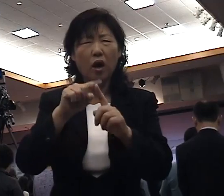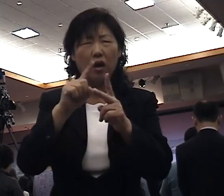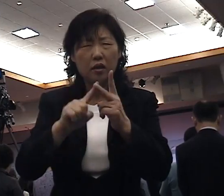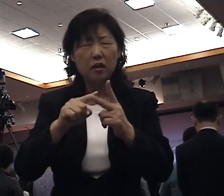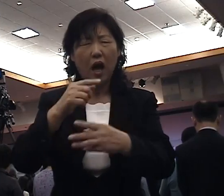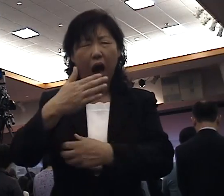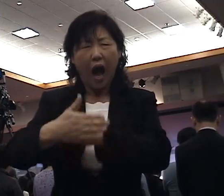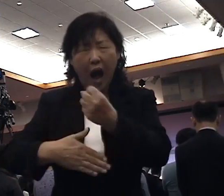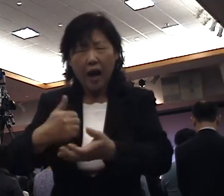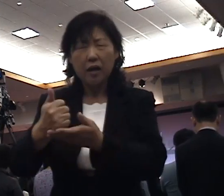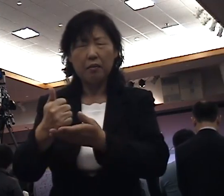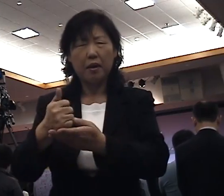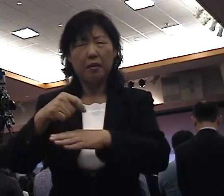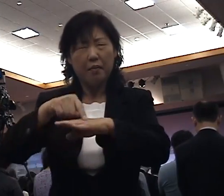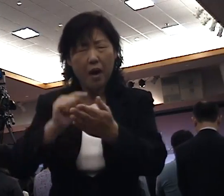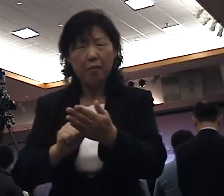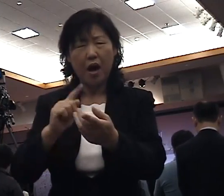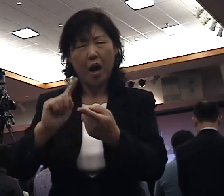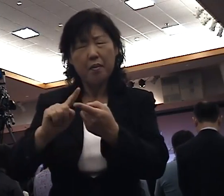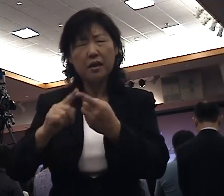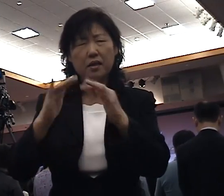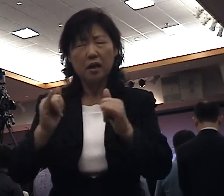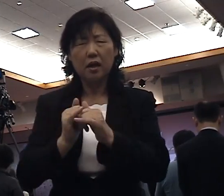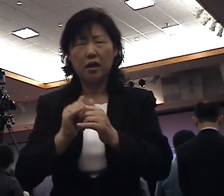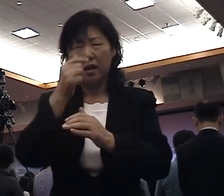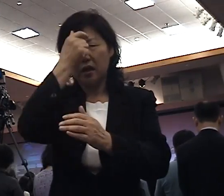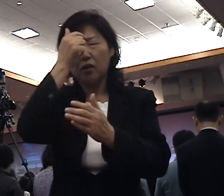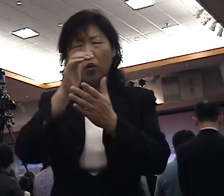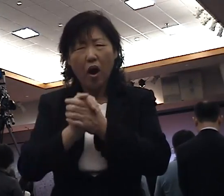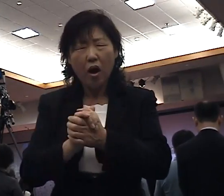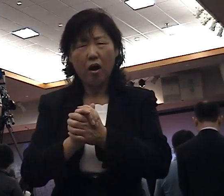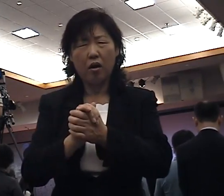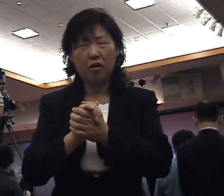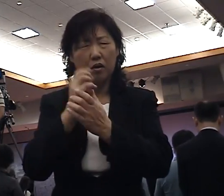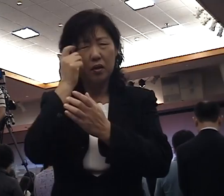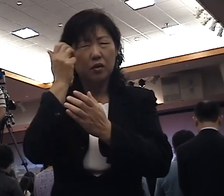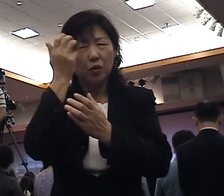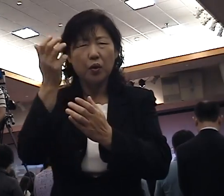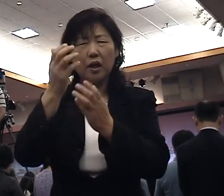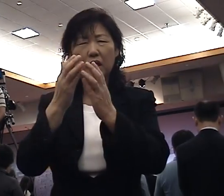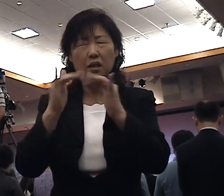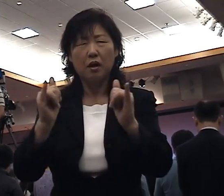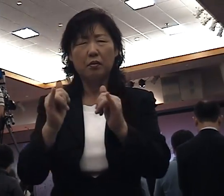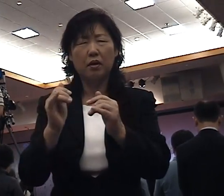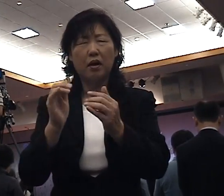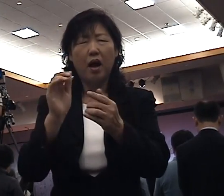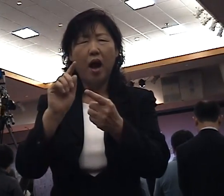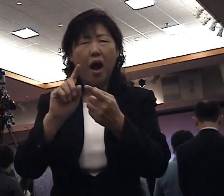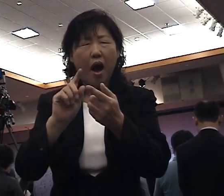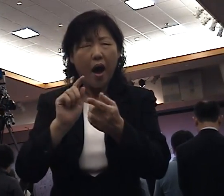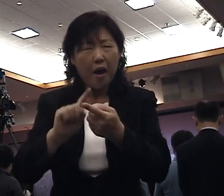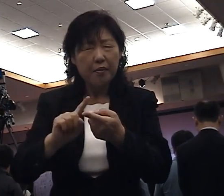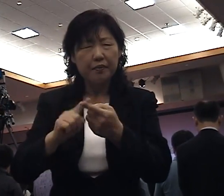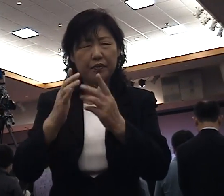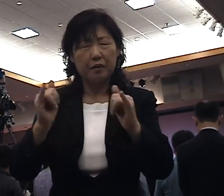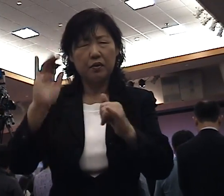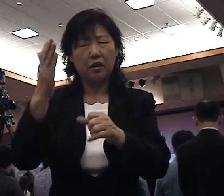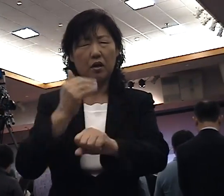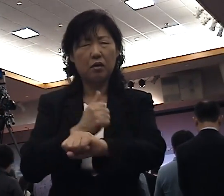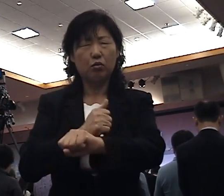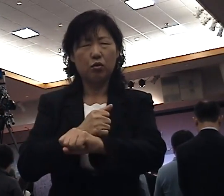마음에 합한 사람이 되기를 기도하고 힘쓰는 성령의 사람들이 되게 하옵소서. 아멘. 김승훈 목사님을 주임 장중에